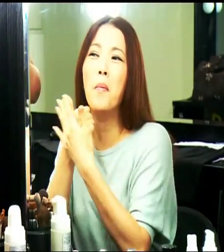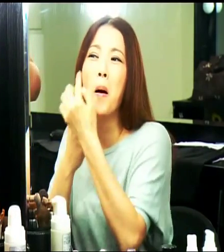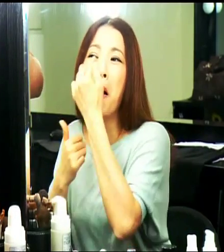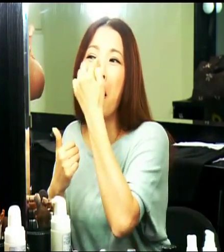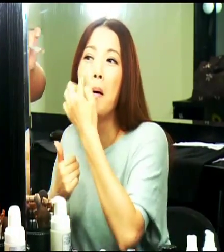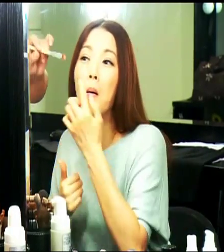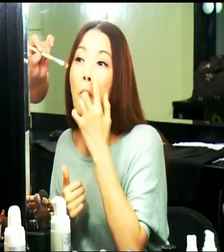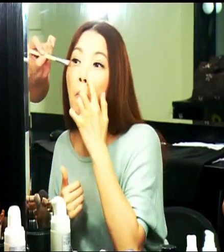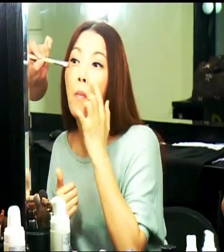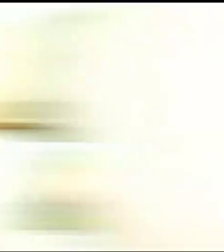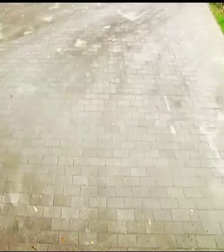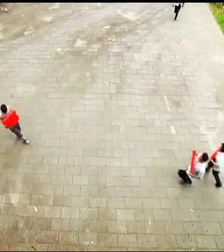快快，帮我涂厚一点。